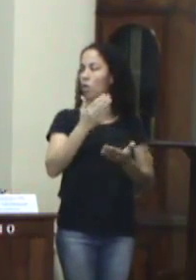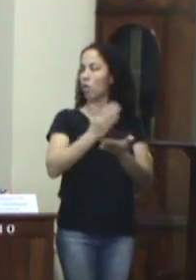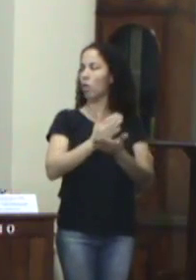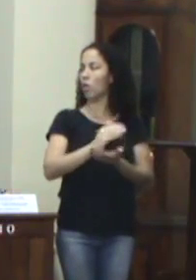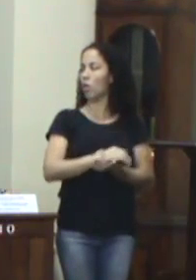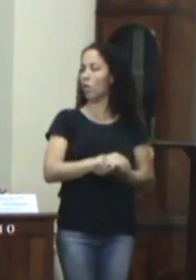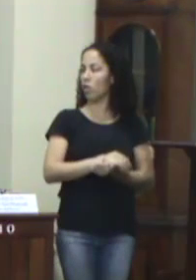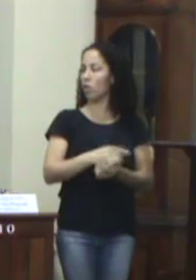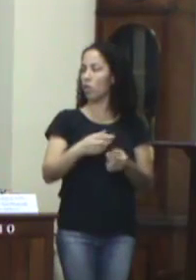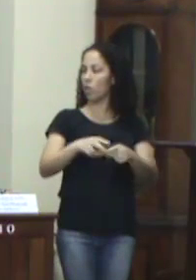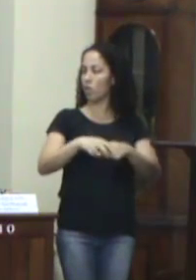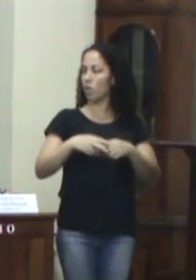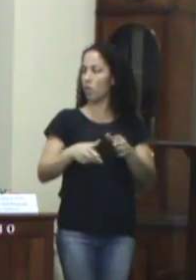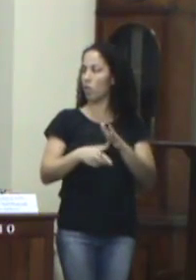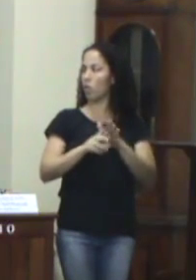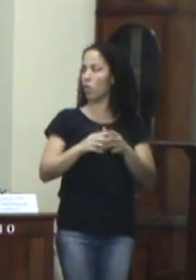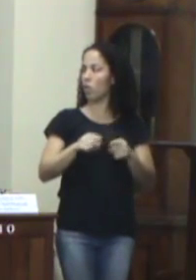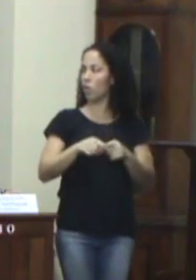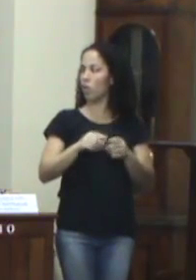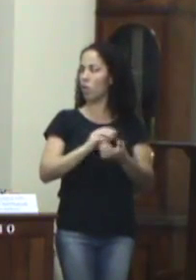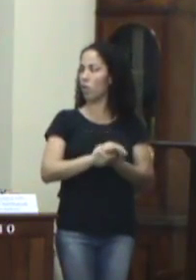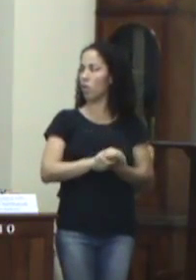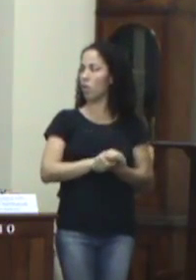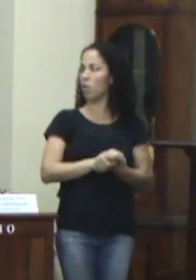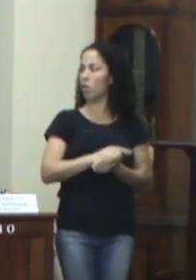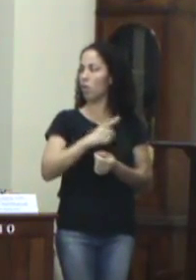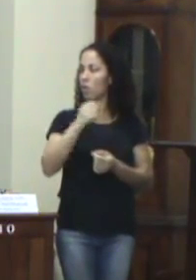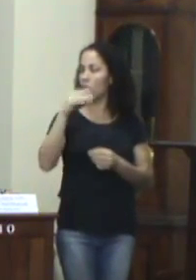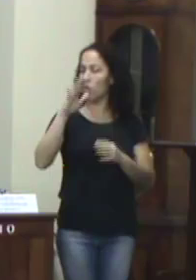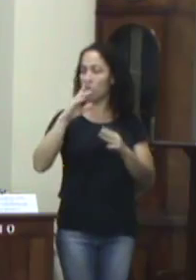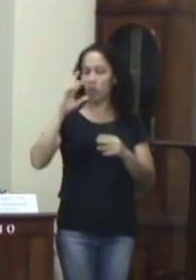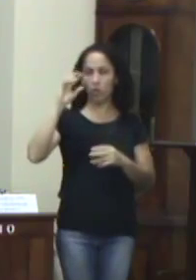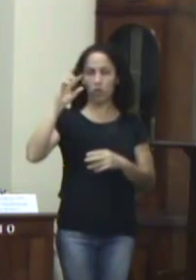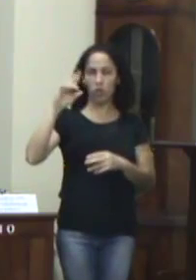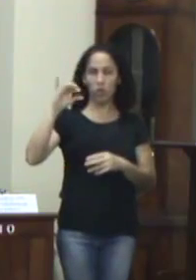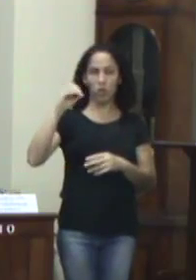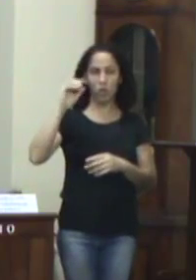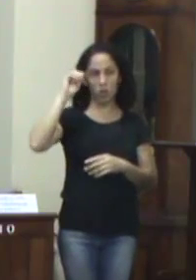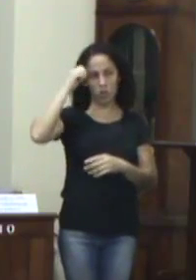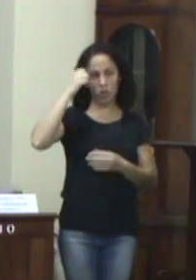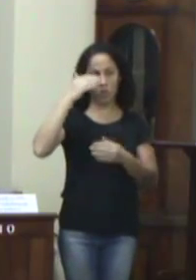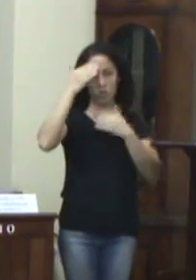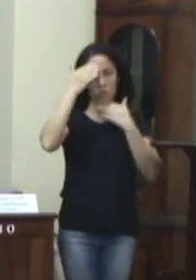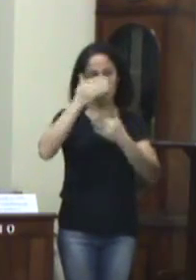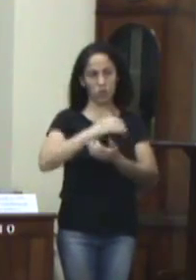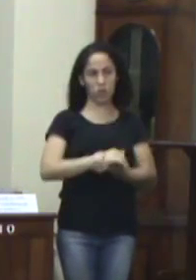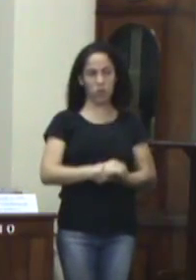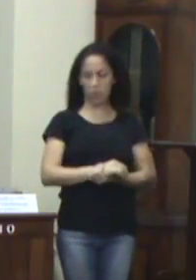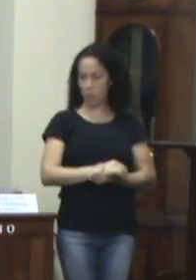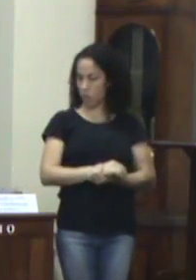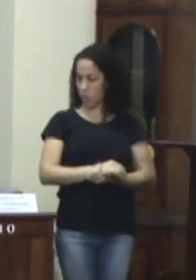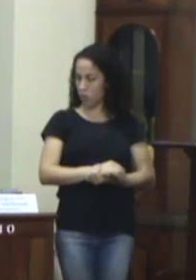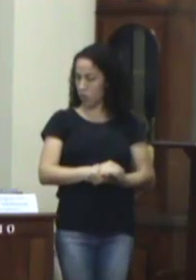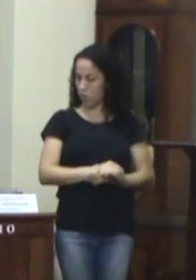6h30. Então, por isso que eu estou adiantando aqui, que agora mesmo tem que ir embora, então tem que ir para o Rio. Tá bom? Obrigado.